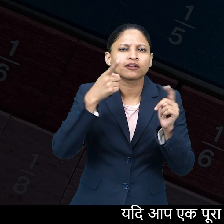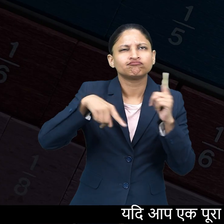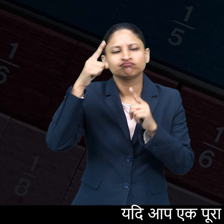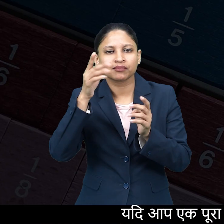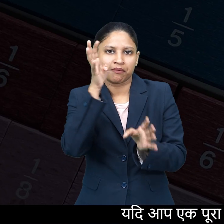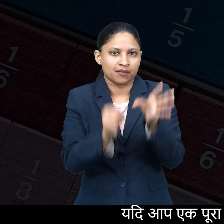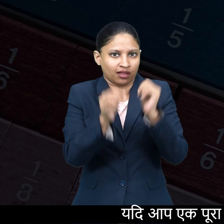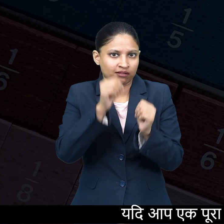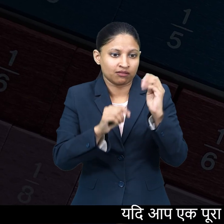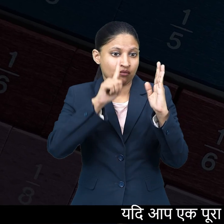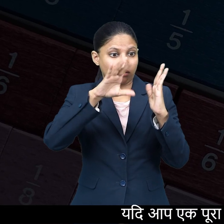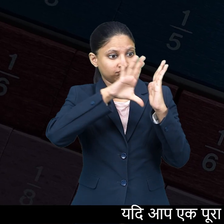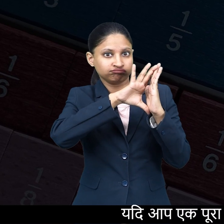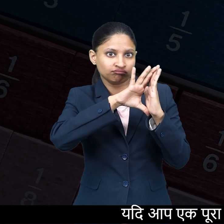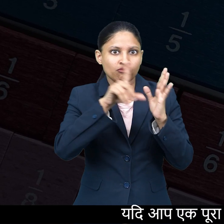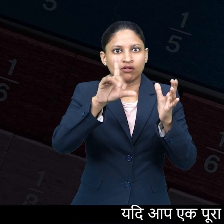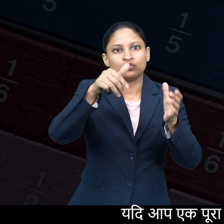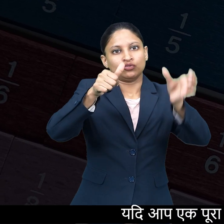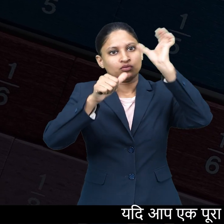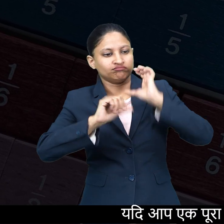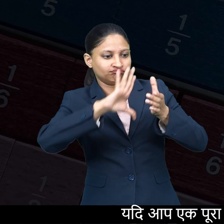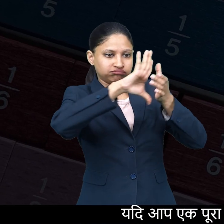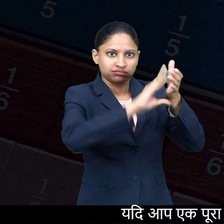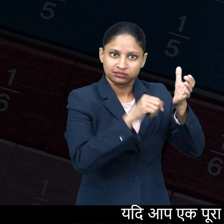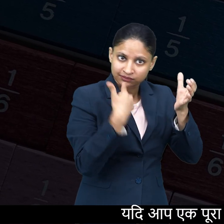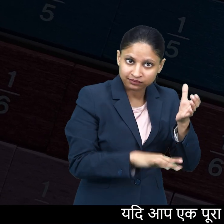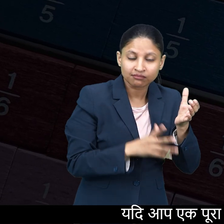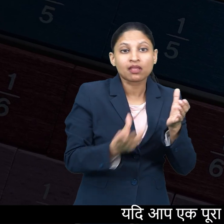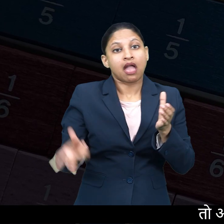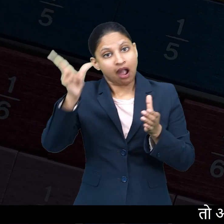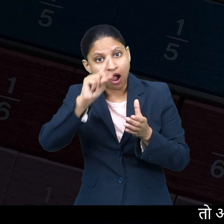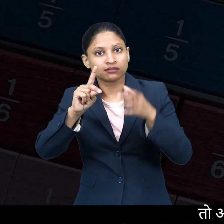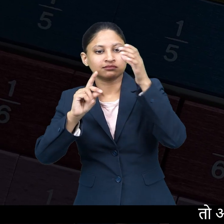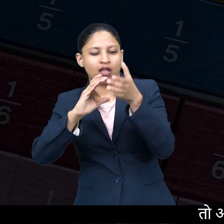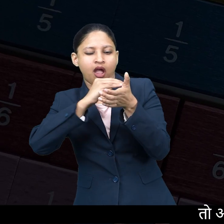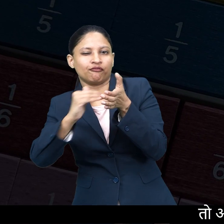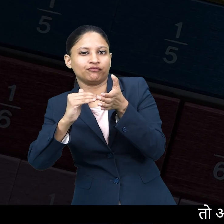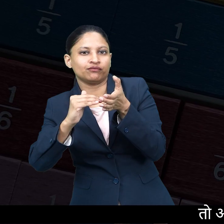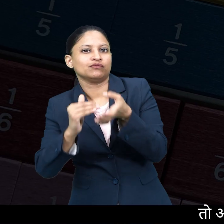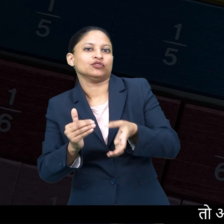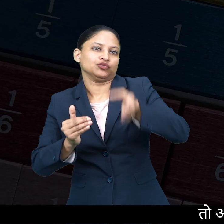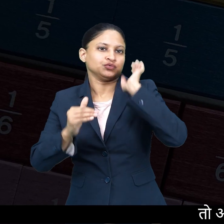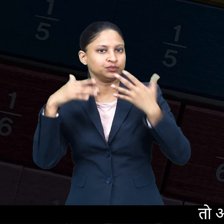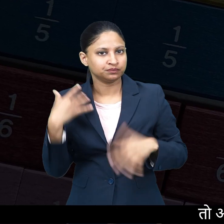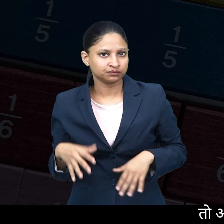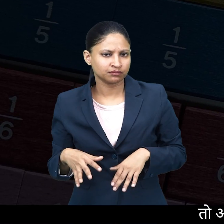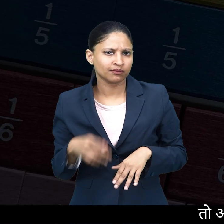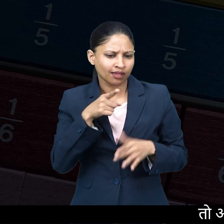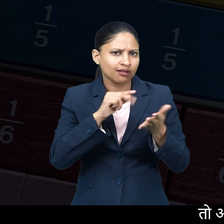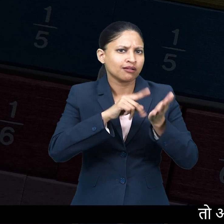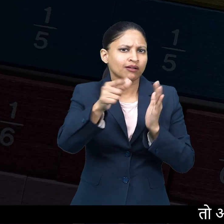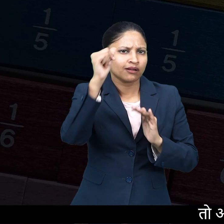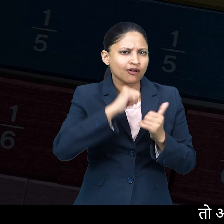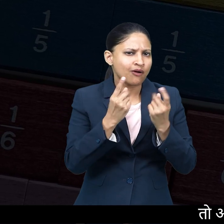यदि आप एक पूरा गिलास दूध पीते हैं और दूसरा आधा गिलास तो आपने 1 और